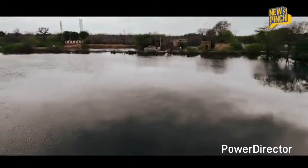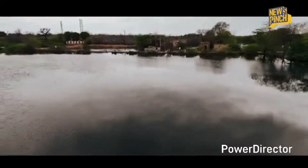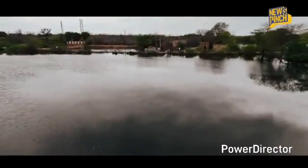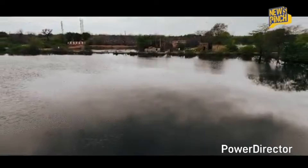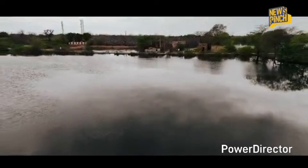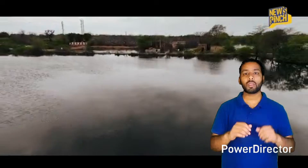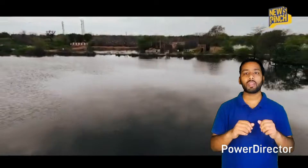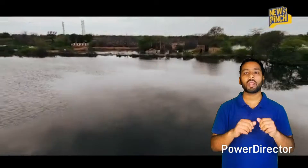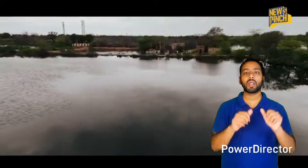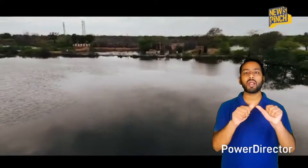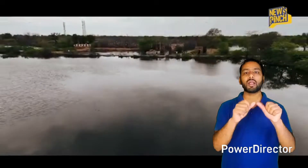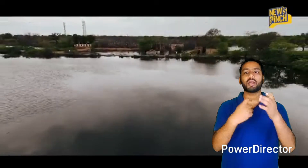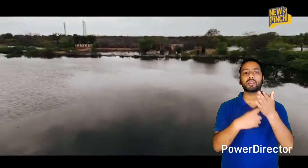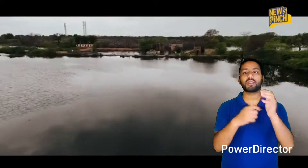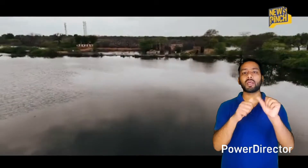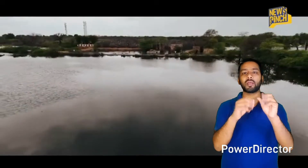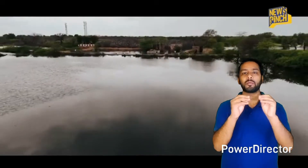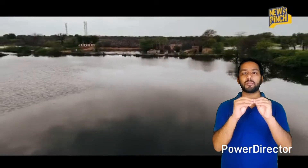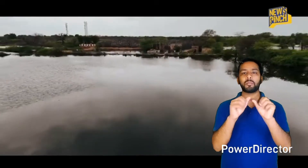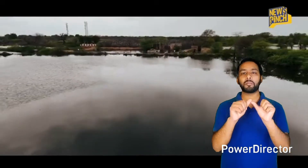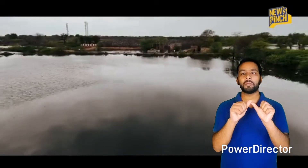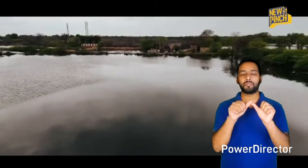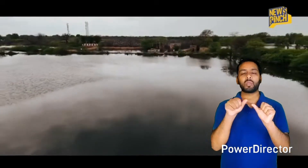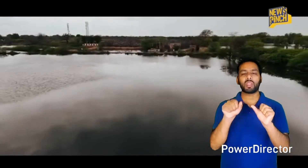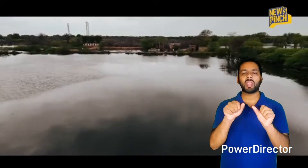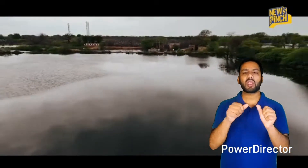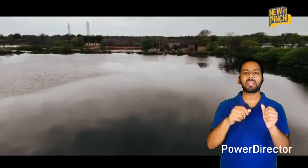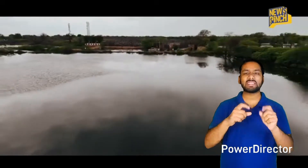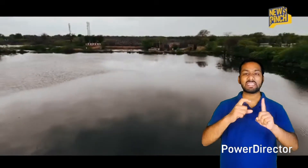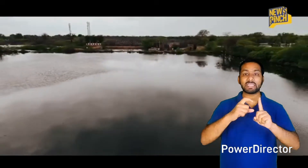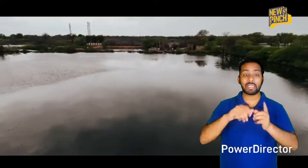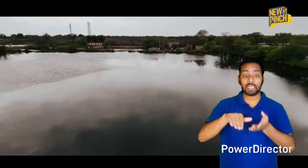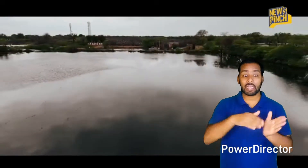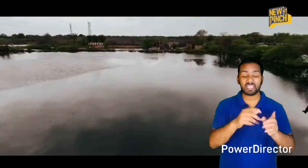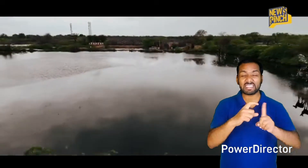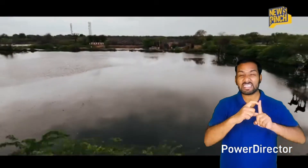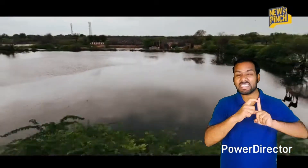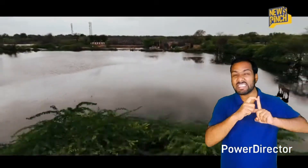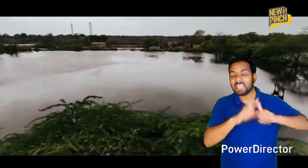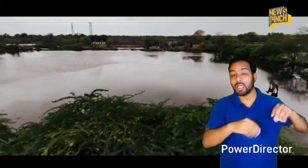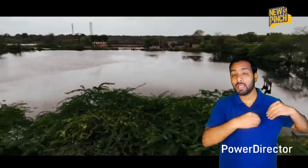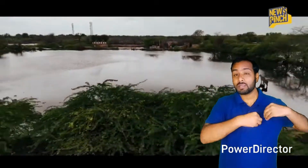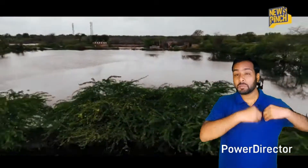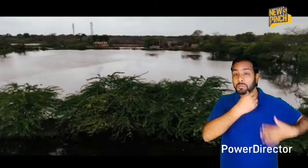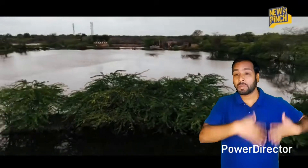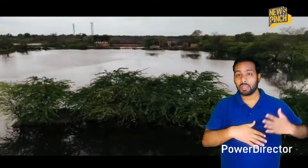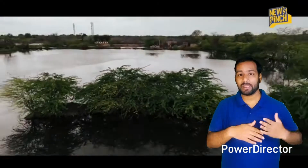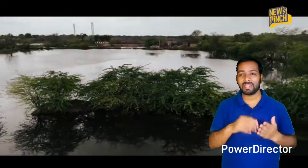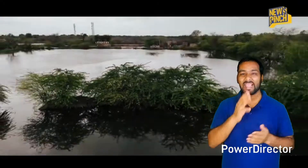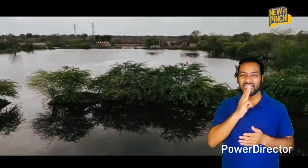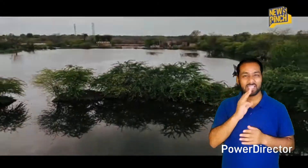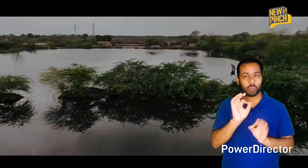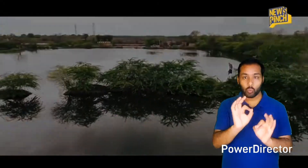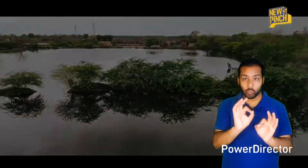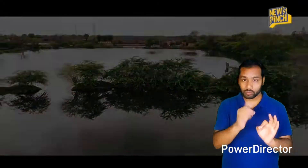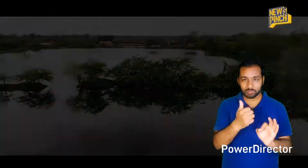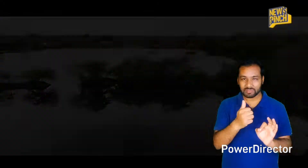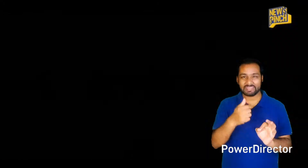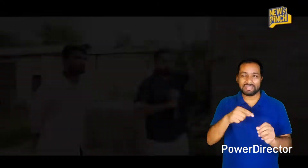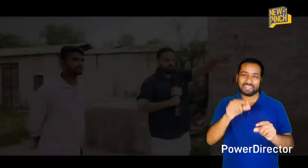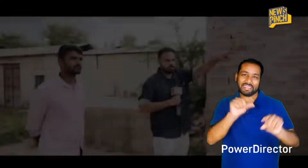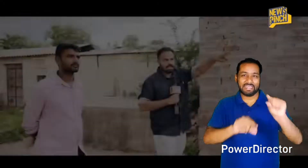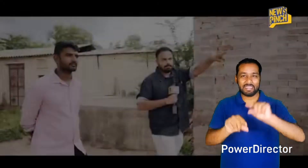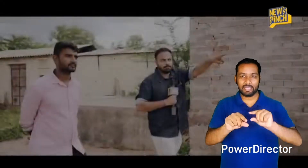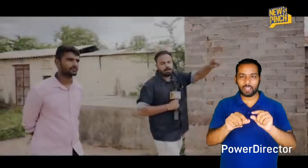अराबा पुरितान गांव है, और इस गांव में कैसे ये नदी एक डिजास्टर बन के आई हुई है। नदी तो रही नहीं, रहा तो केमिकल का